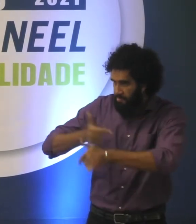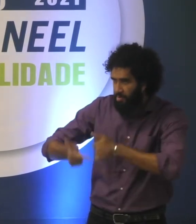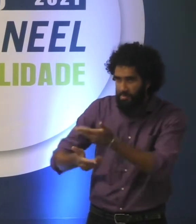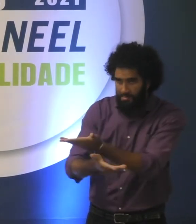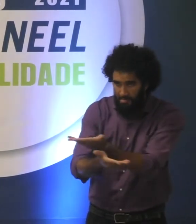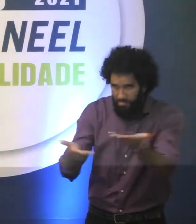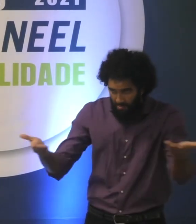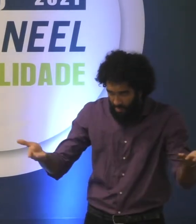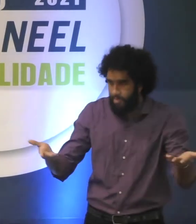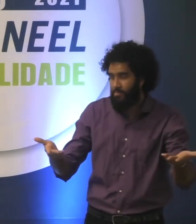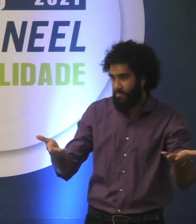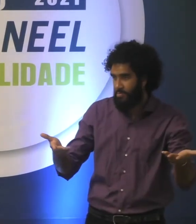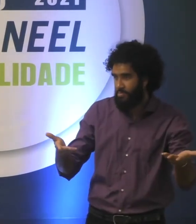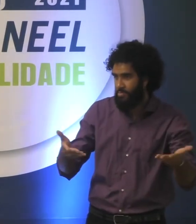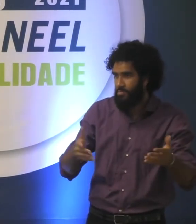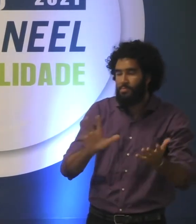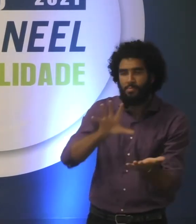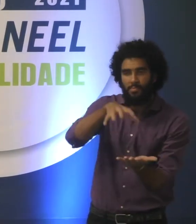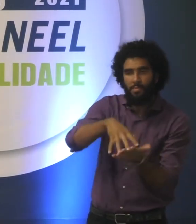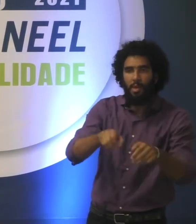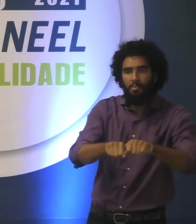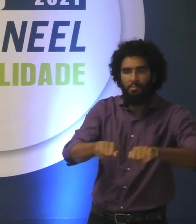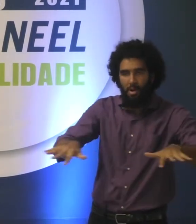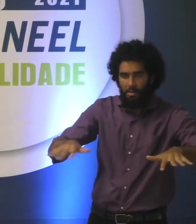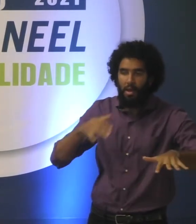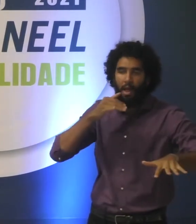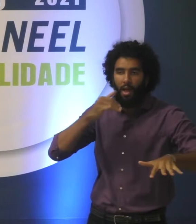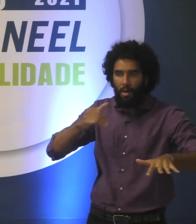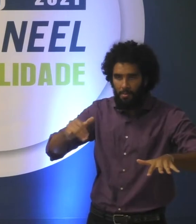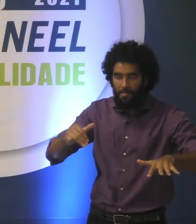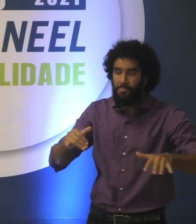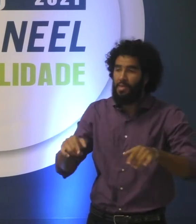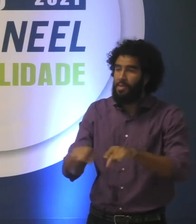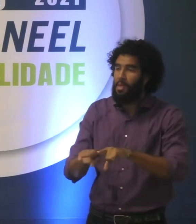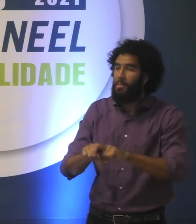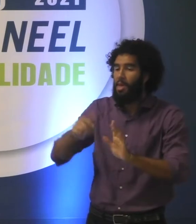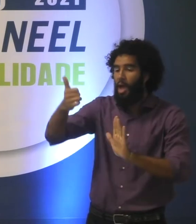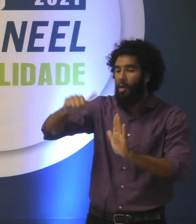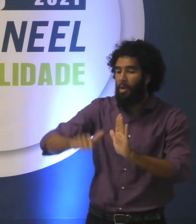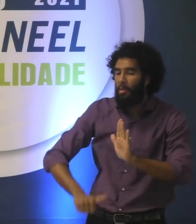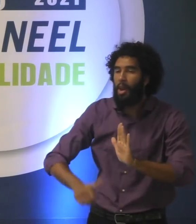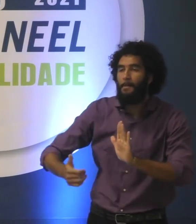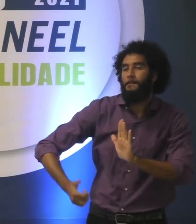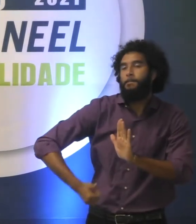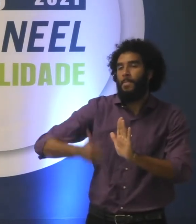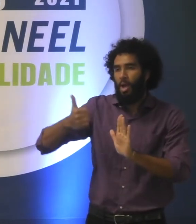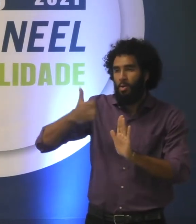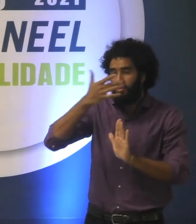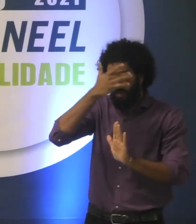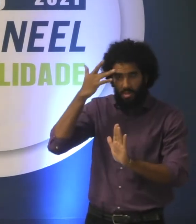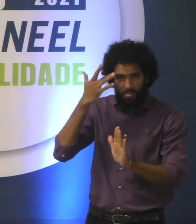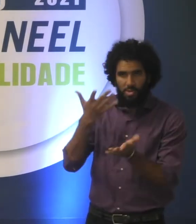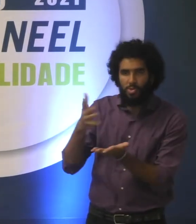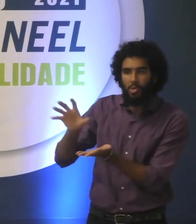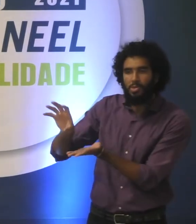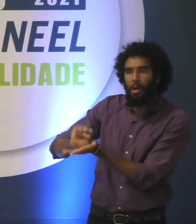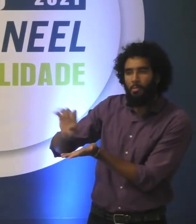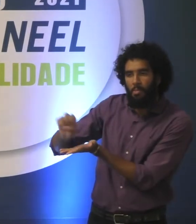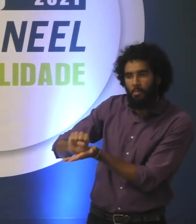prestado pelas distribuidoras de energia elétrica, mas bem avaliadas pelos consumidores de energia elétrica.